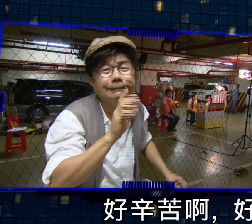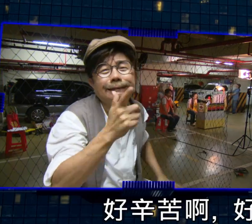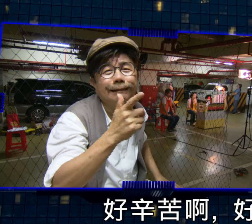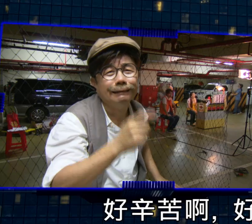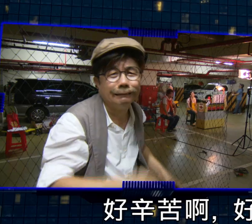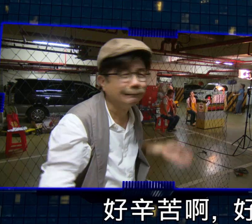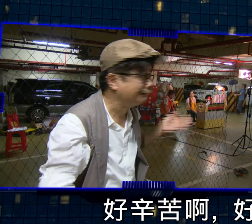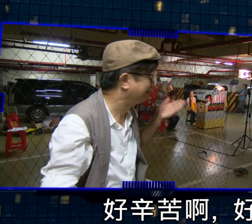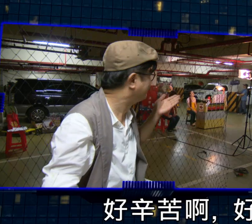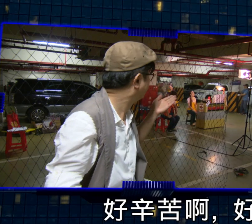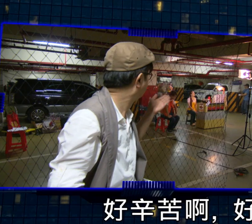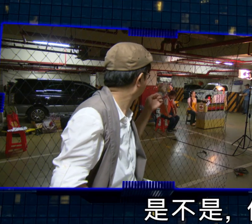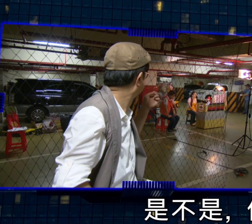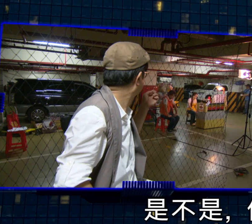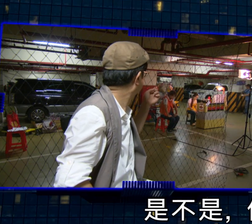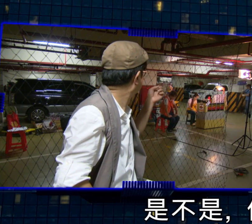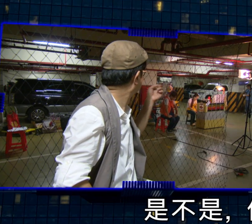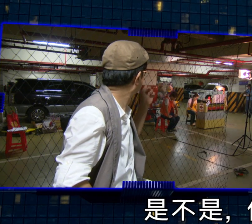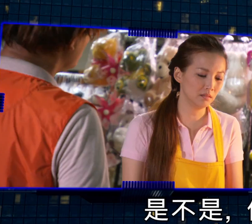辛苦啊，好可怜啊，是不是？你看，